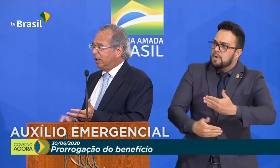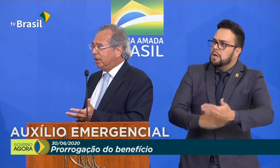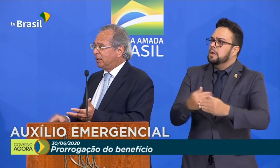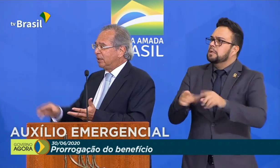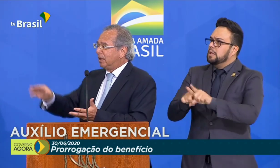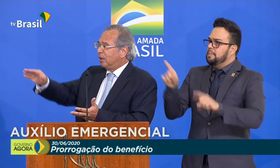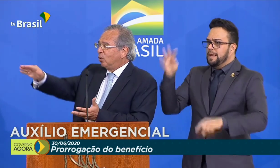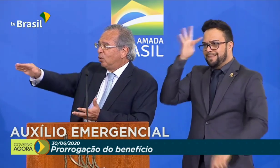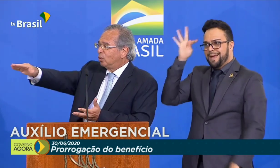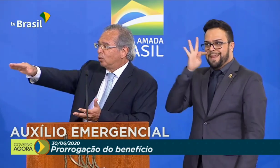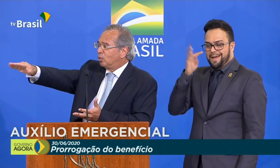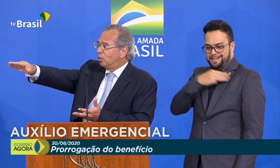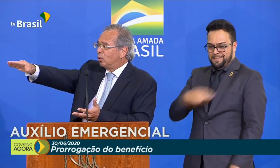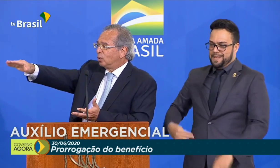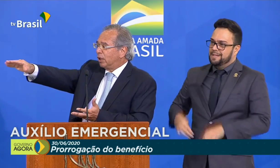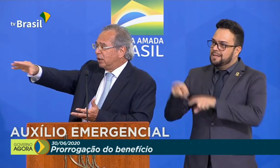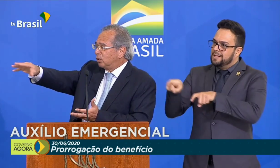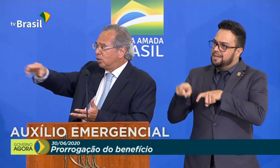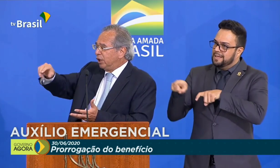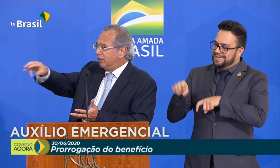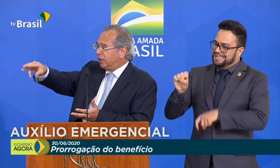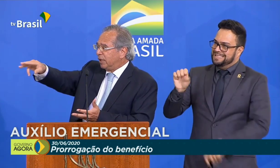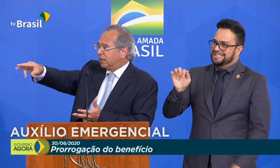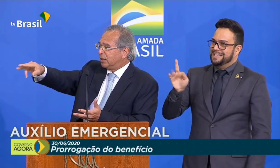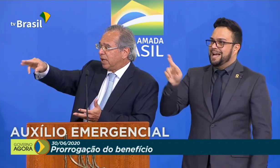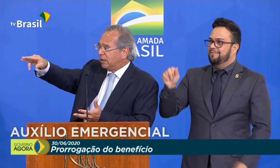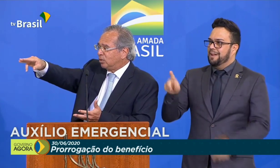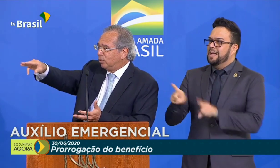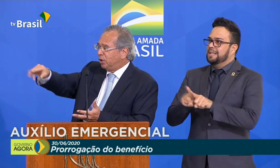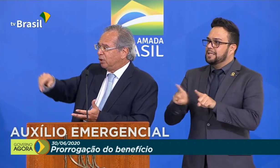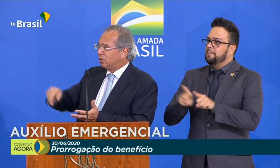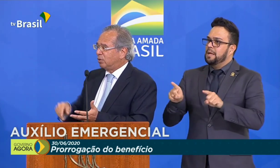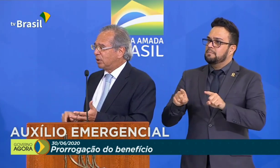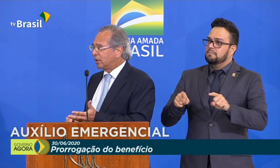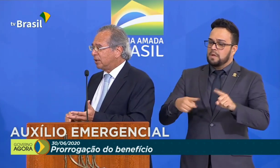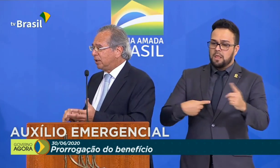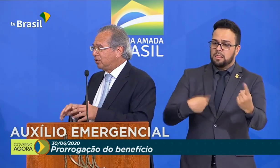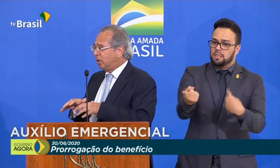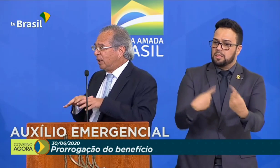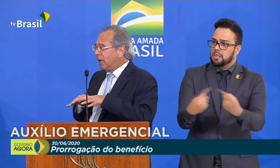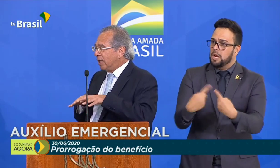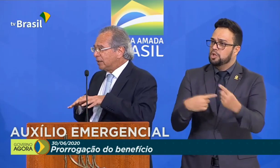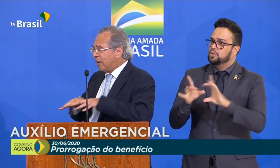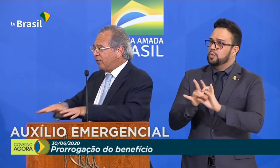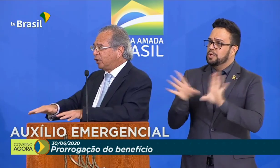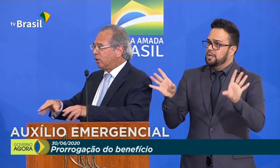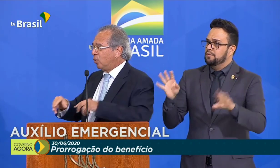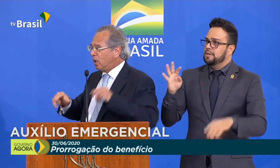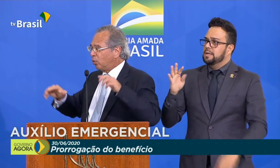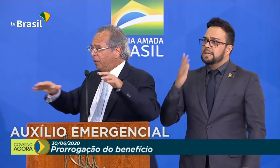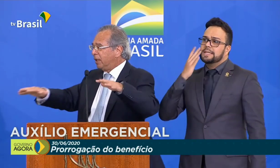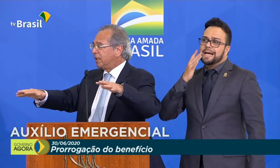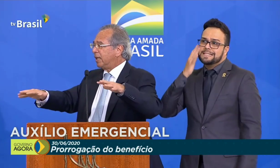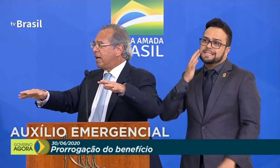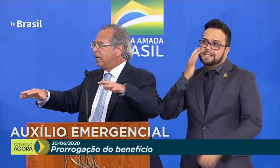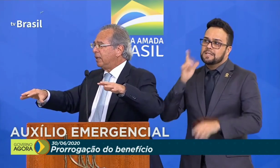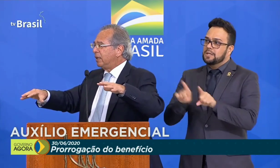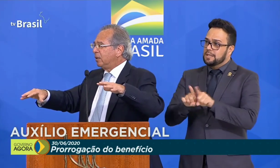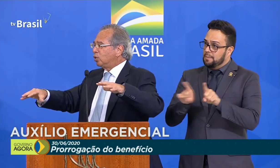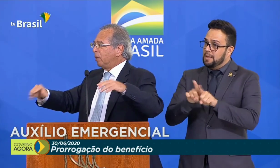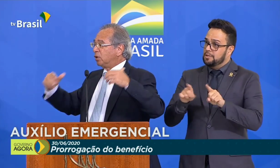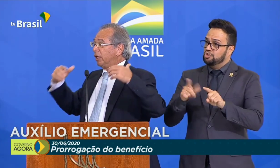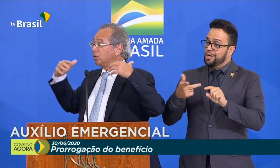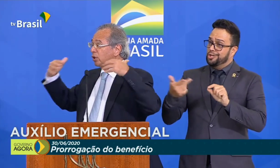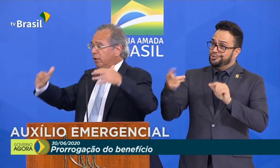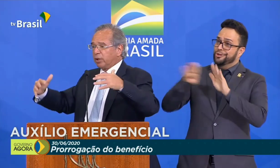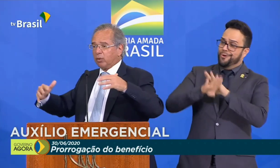ministra Tereza, o trânsito livre nas estradas do ministro Tarcísio, a safra chegou, a comida está lá,